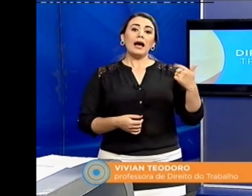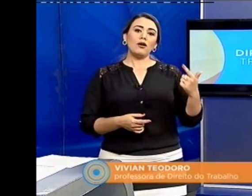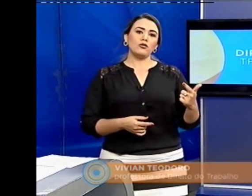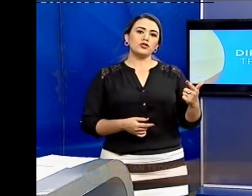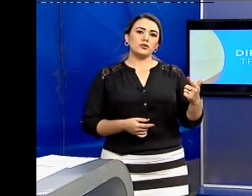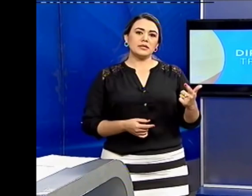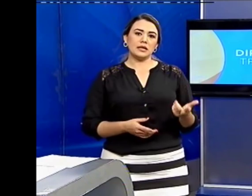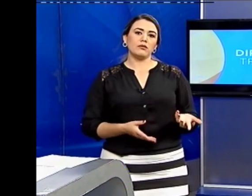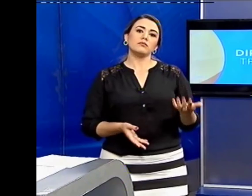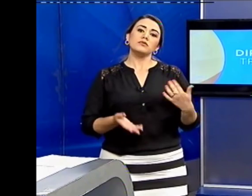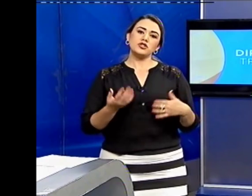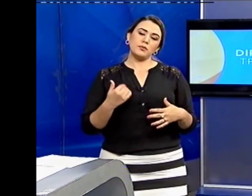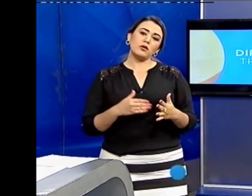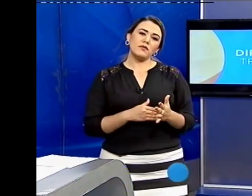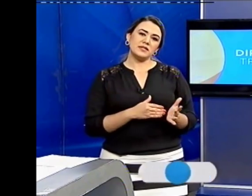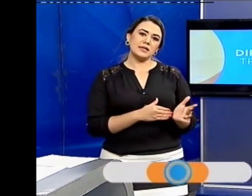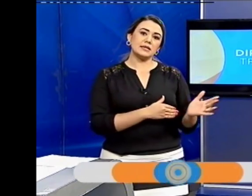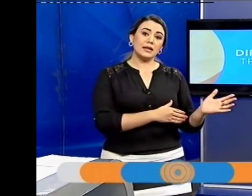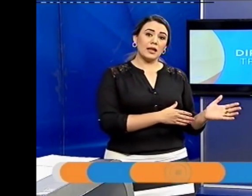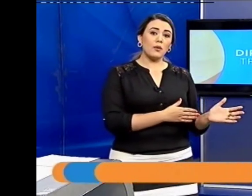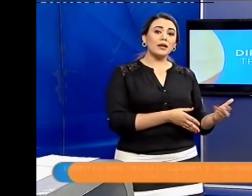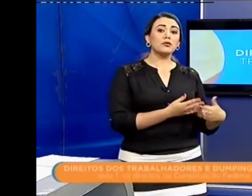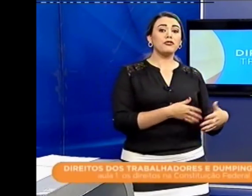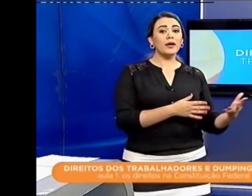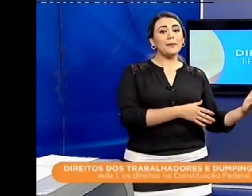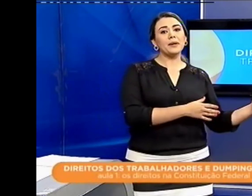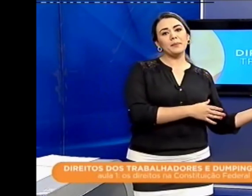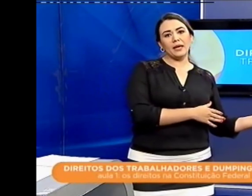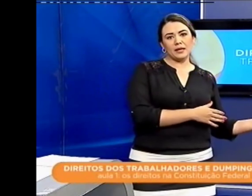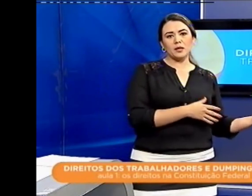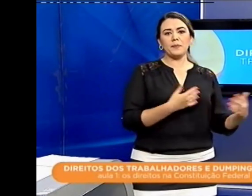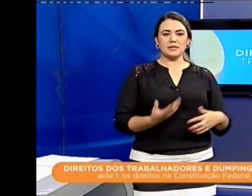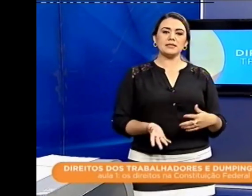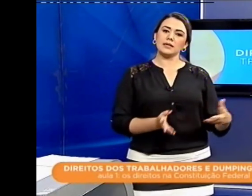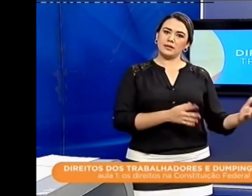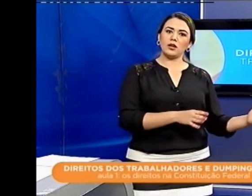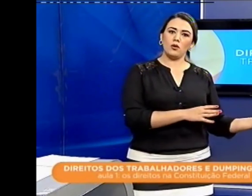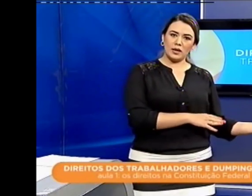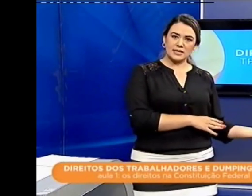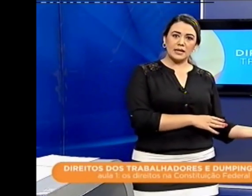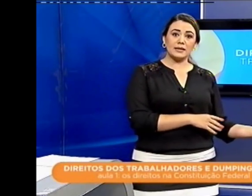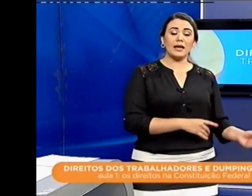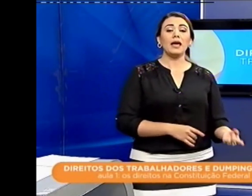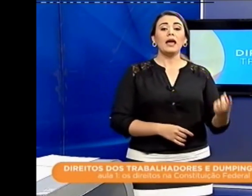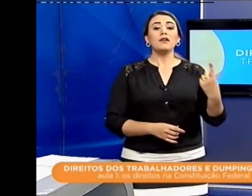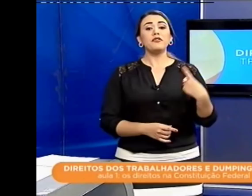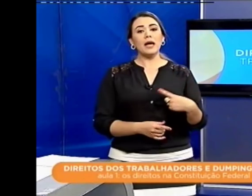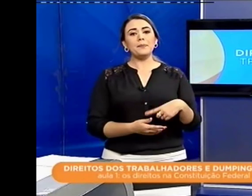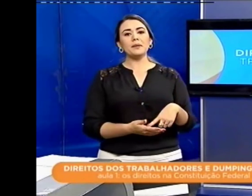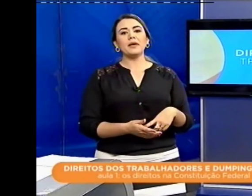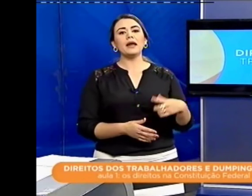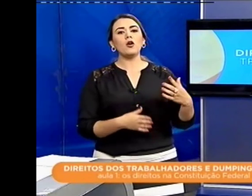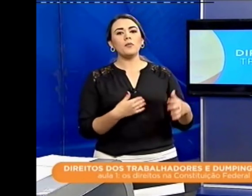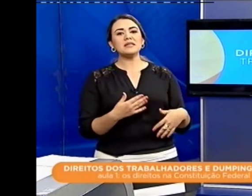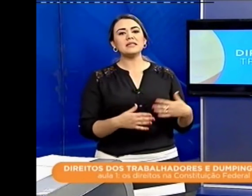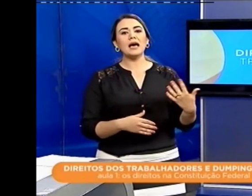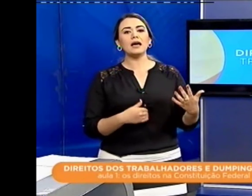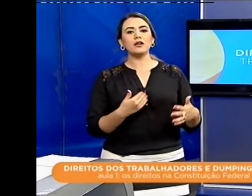A Constituição de 1934 foi a primeira, em que pese ser anterior à CLT, foi a primeira a começar a